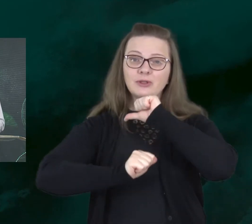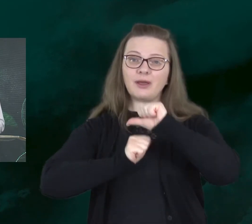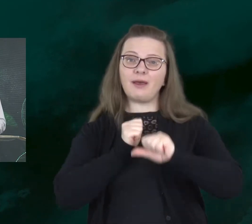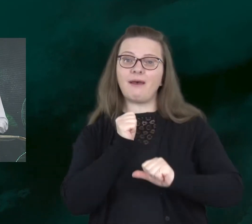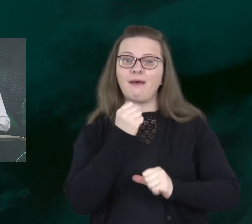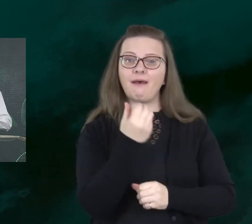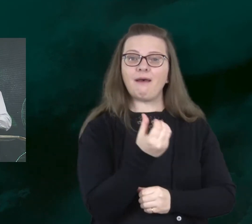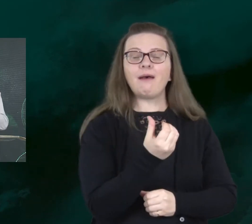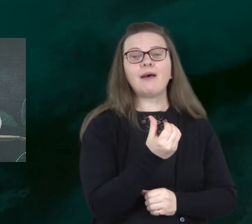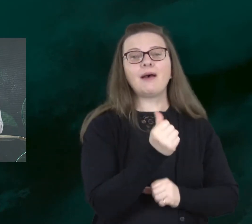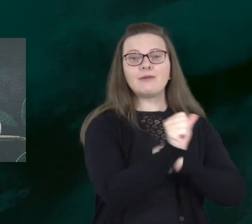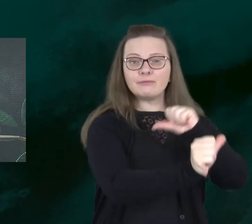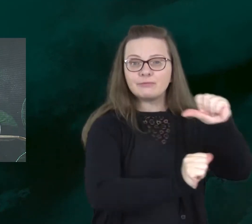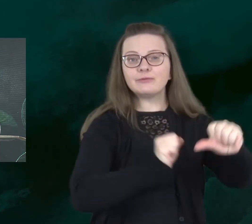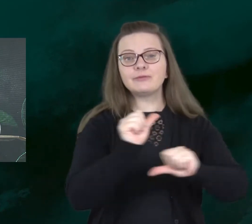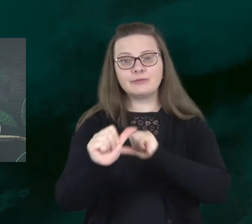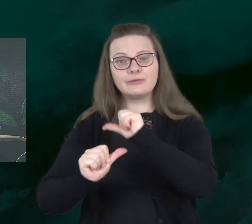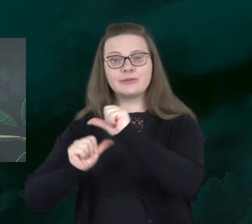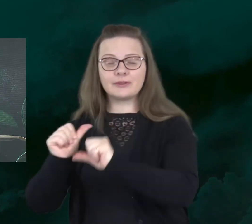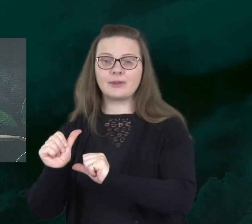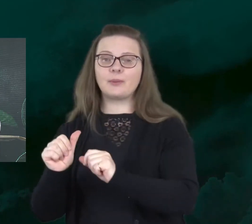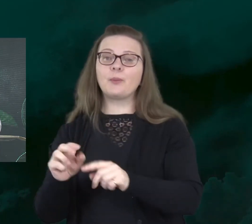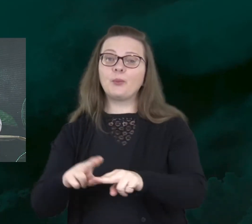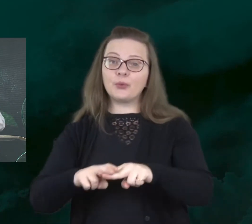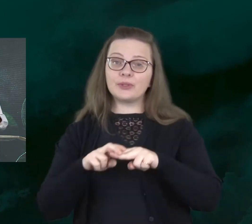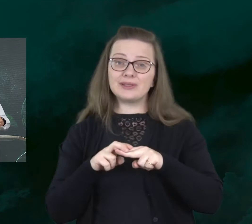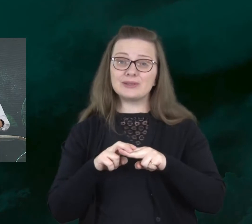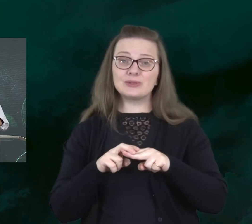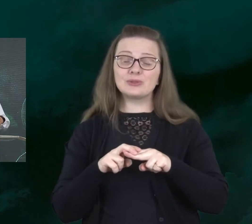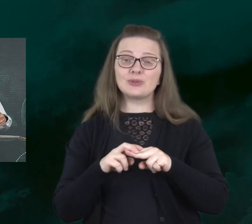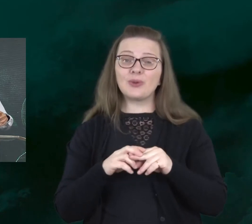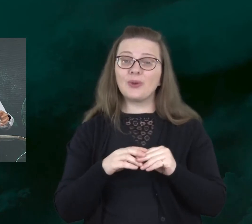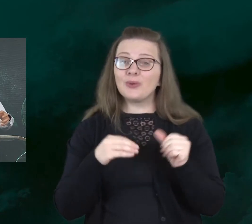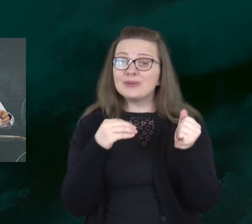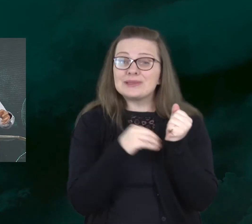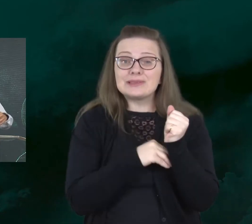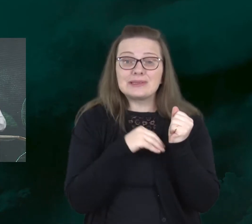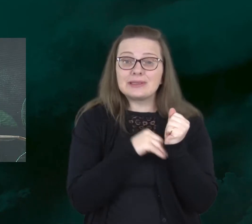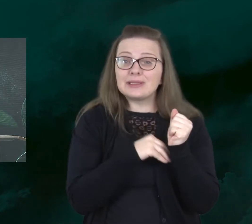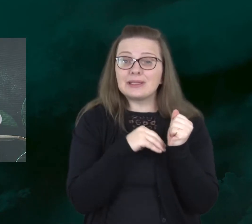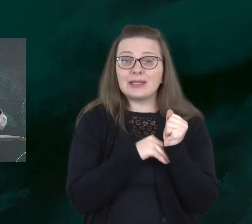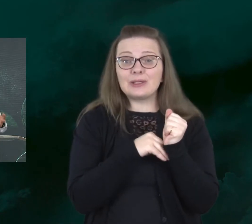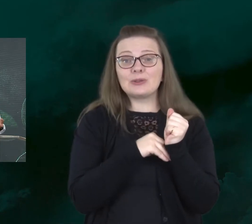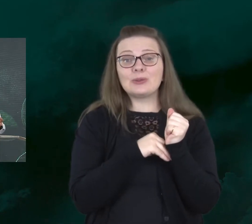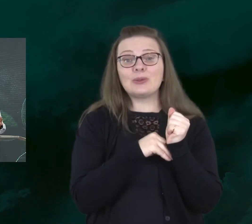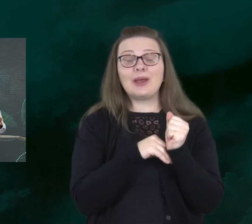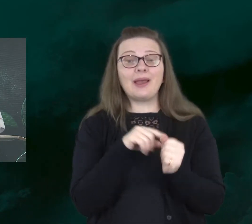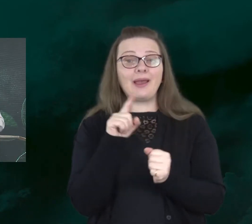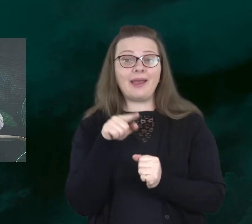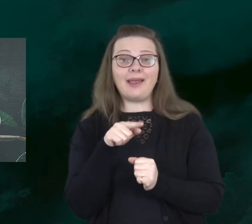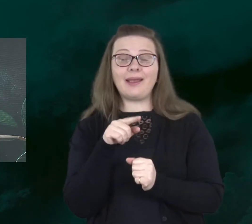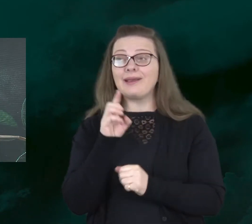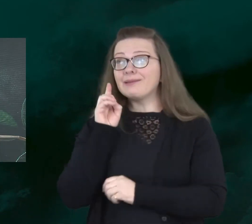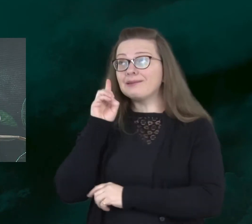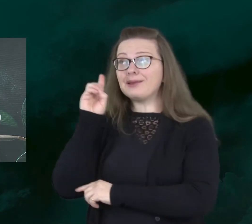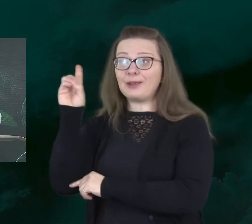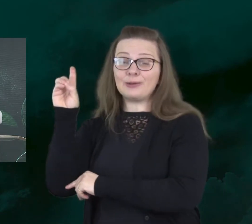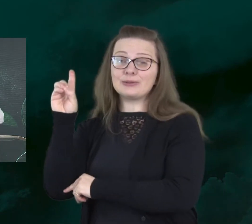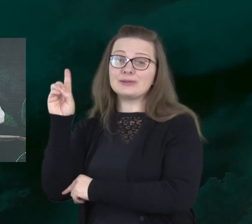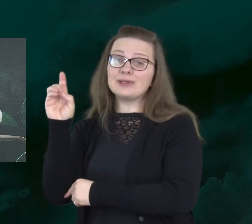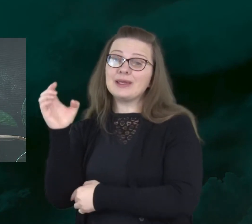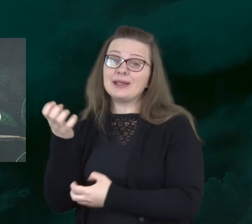Queridos irmãos, esse é o segredo. Deus pode fazer coisas tremendas na sua vida, mas você tem que